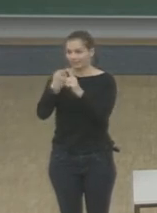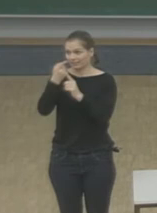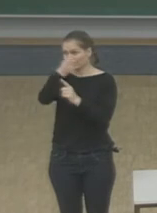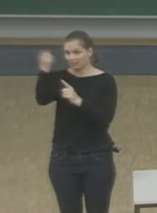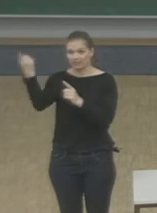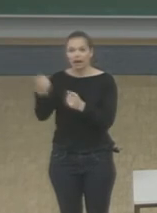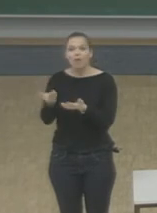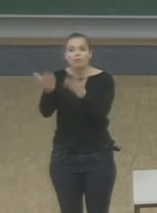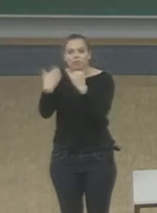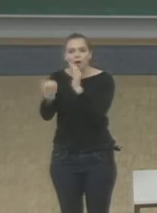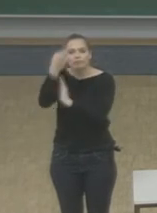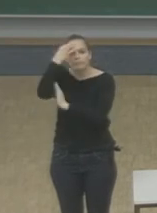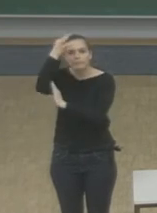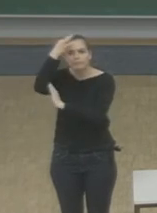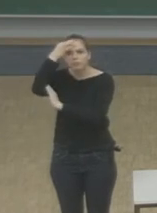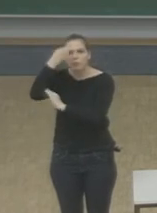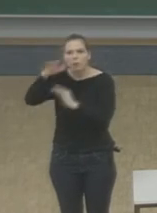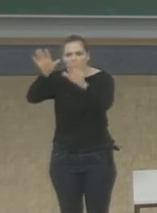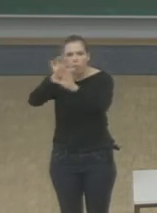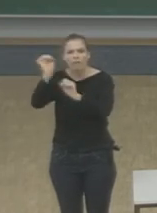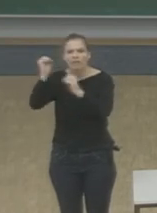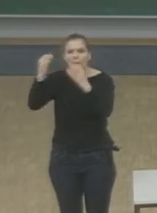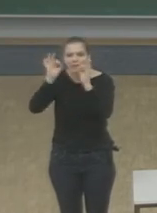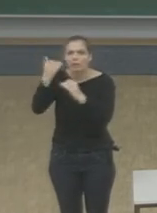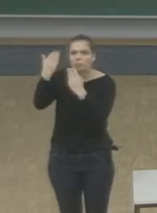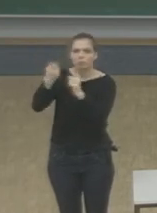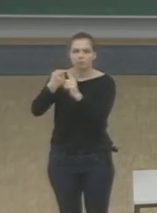bleiben als solche eben doch oft nebulös.